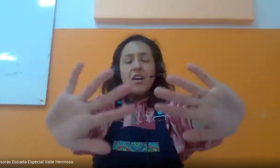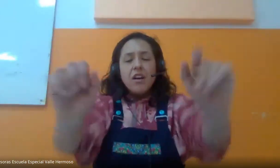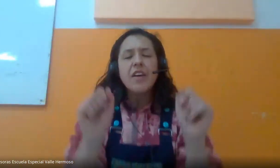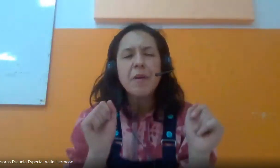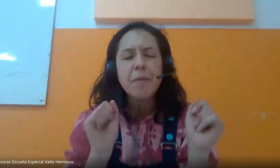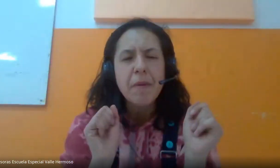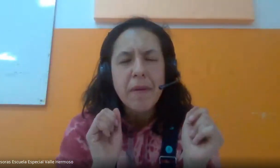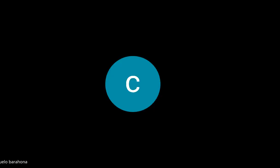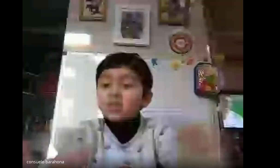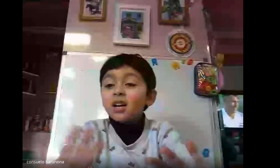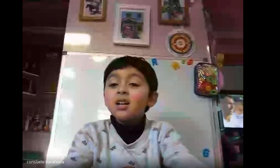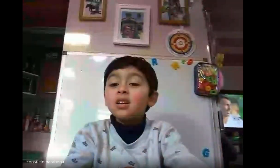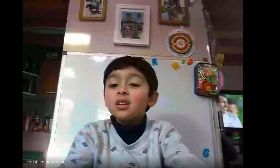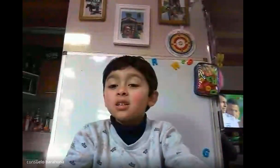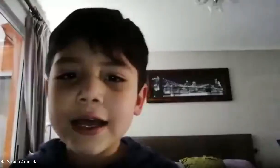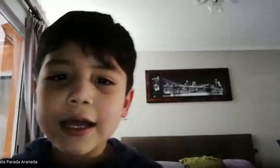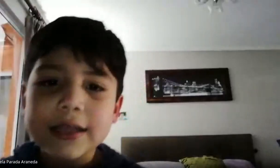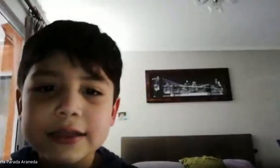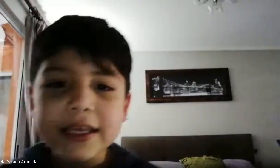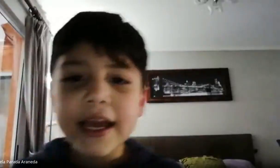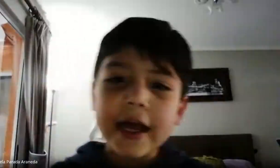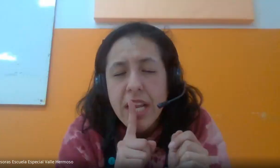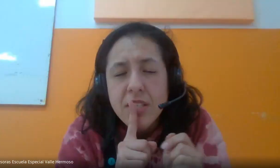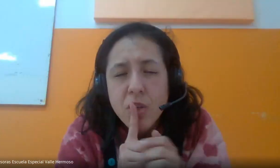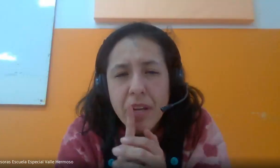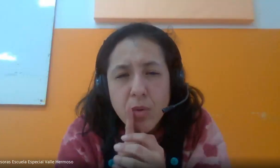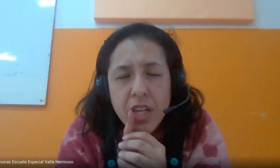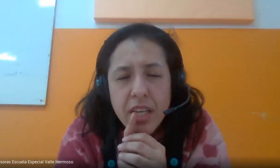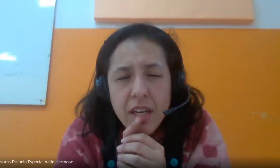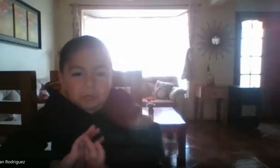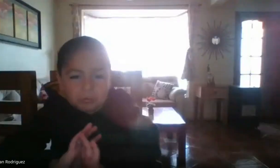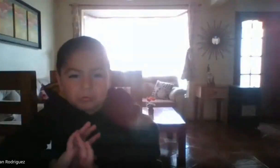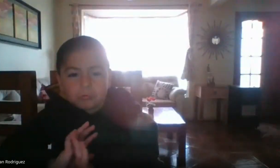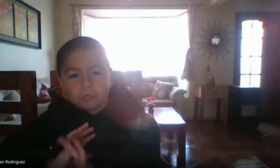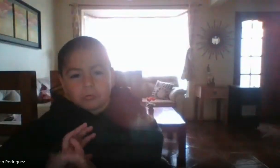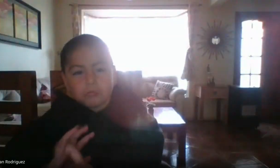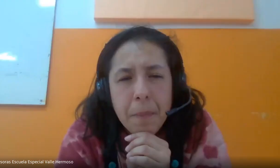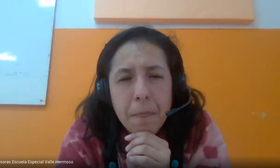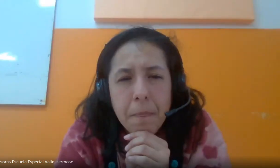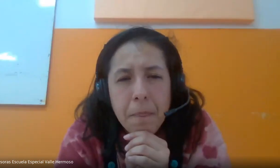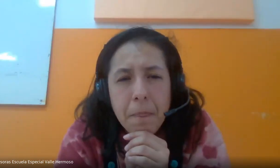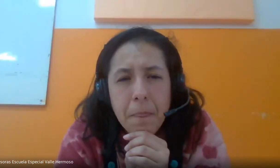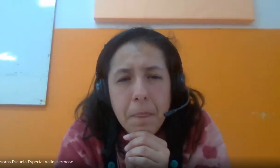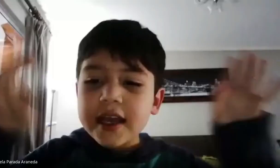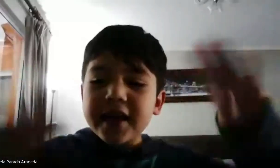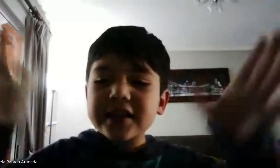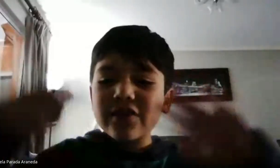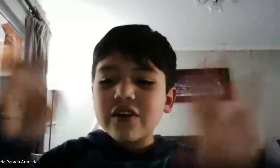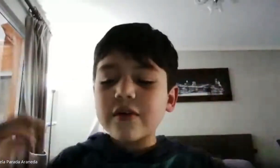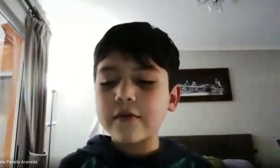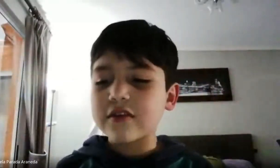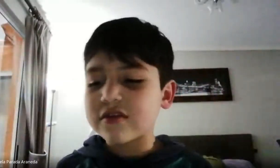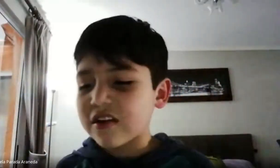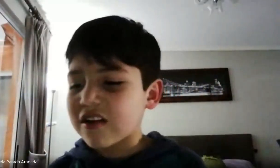¡Chao! A ver, espérame, ¿qué pasó? ¡Tía! ¡Silencio, para escuchar aquí al Nico! ¿Qué dígame? Eso, solo